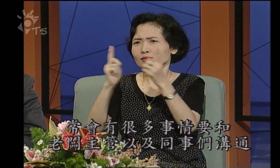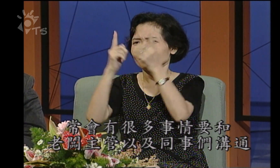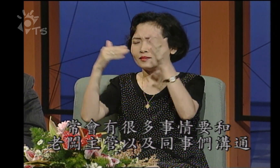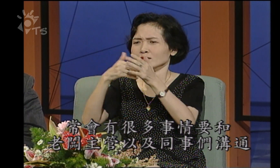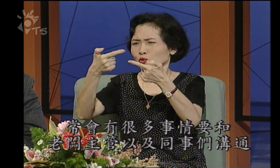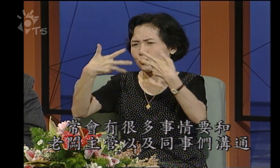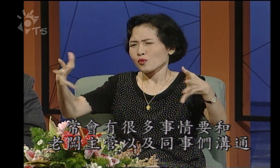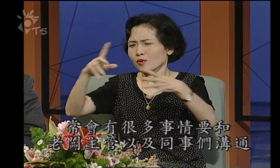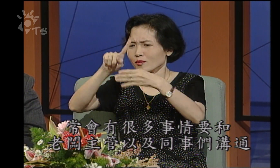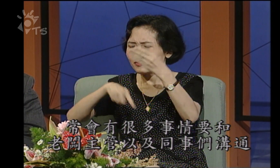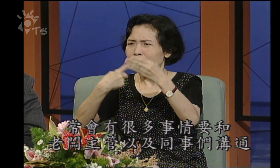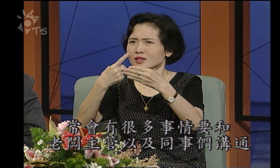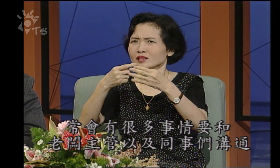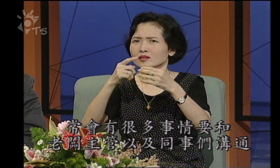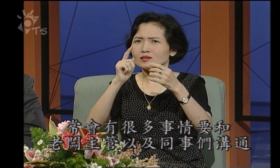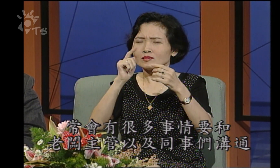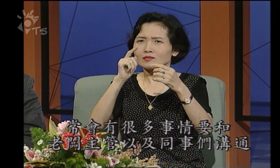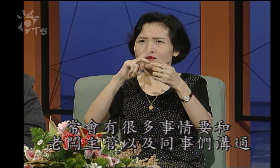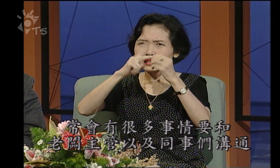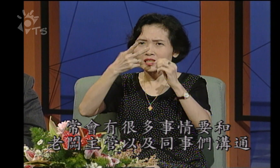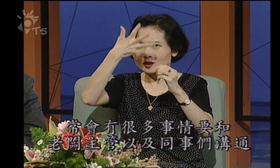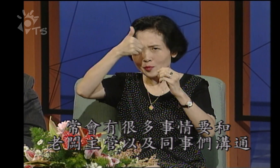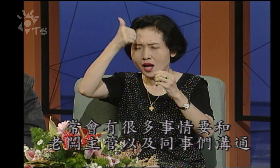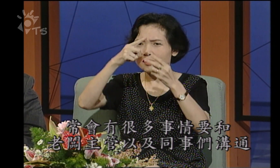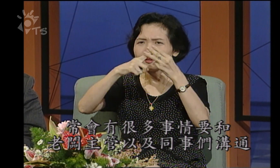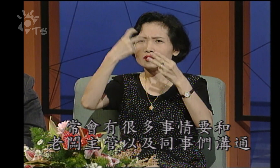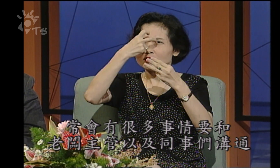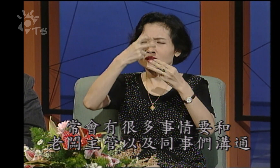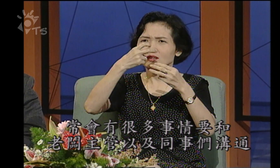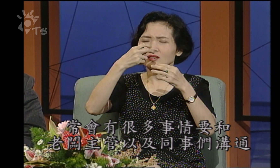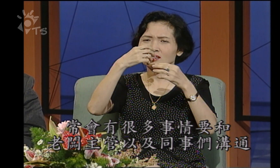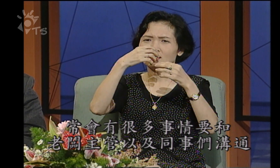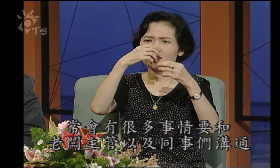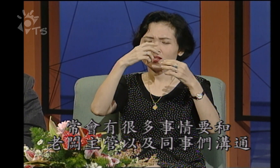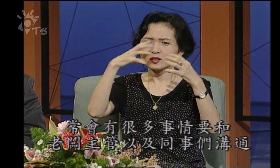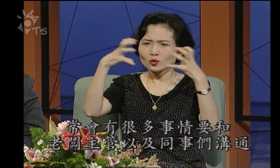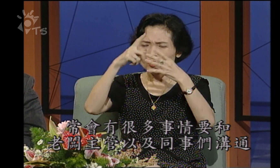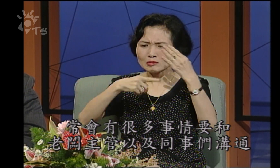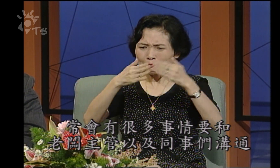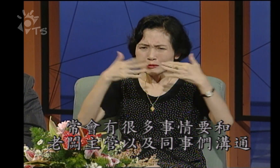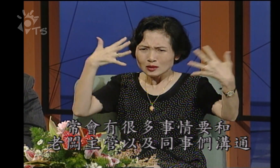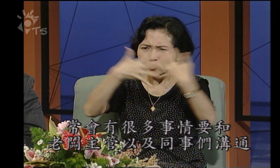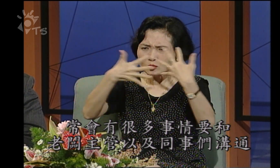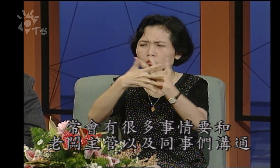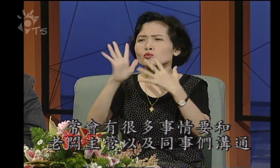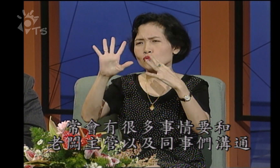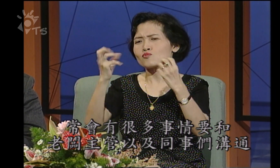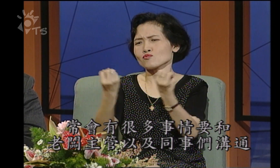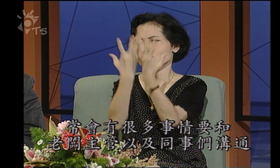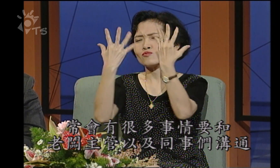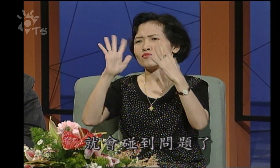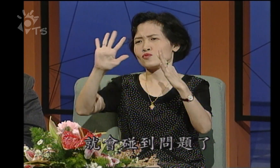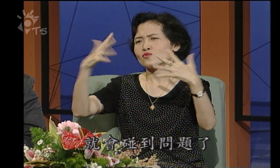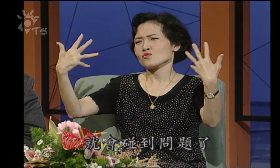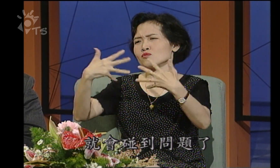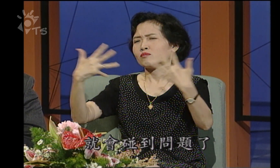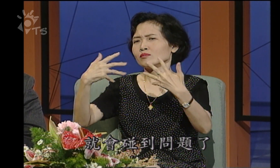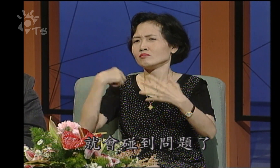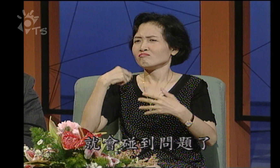会有很多事情啊，要和老板啊、主管以及同事们沟通，就会碰到问题了。 是